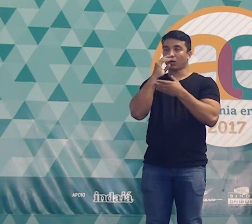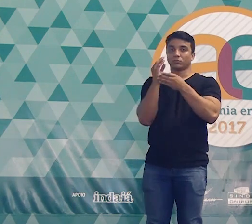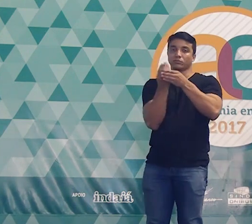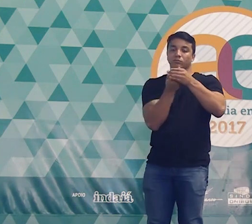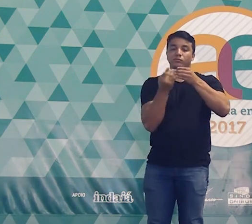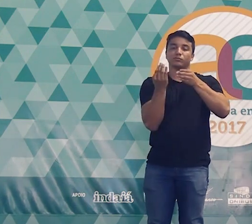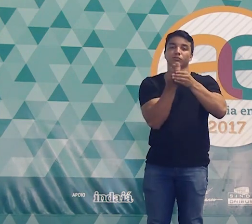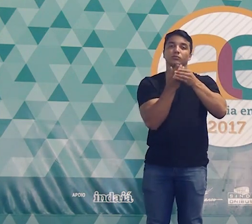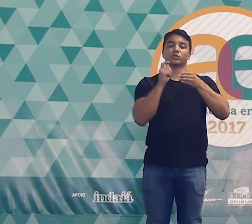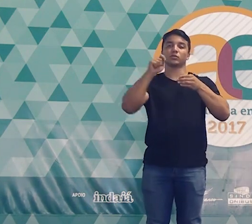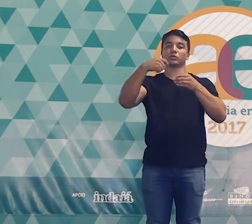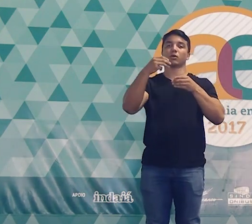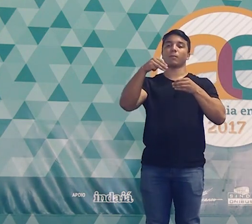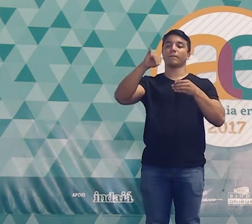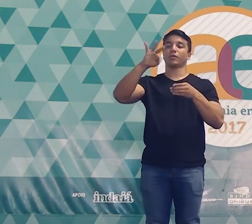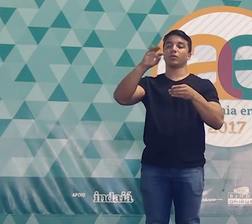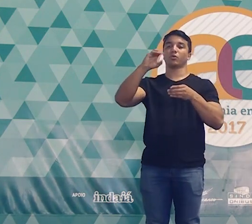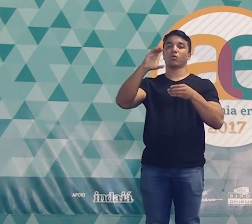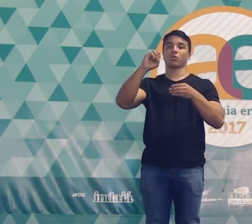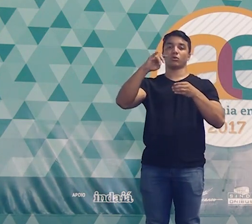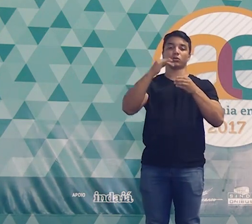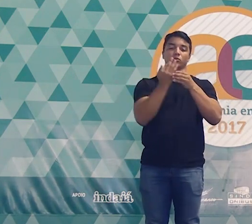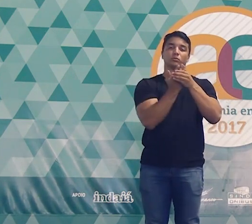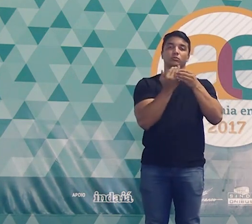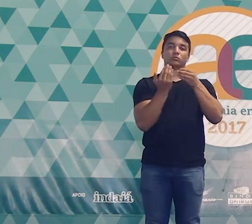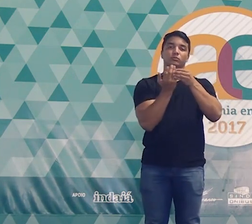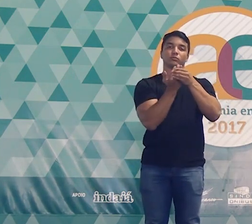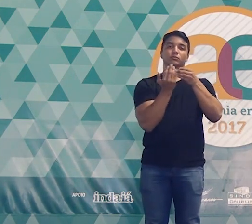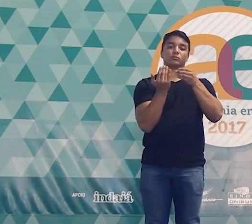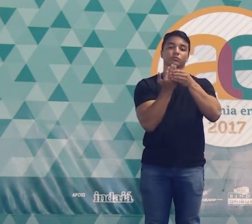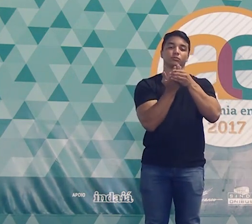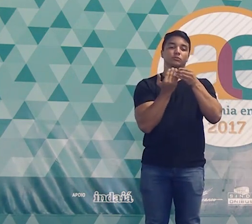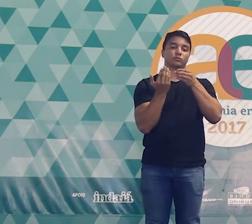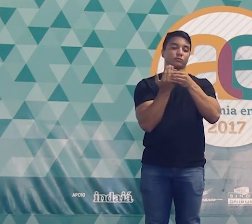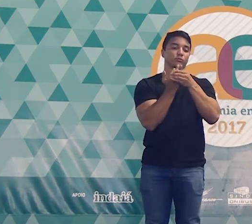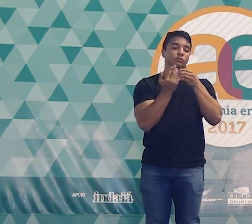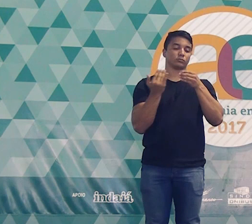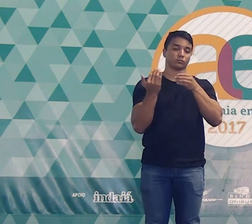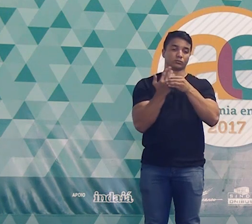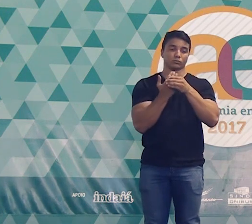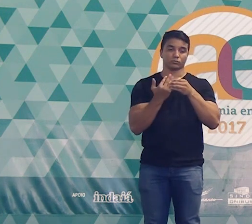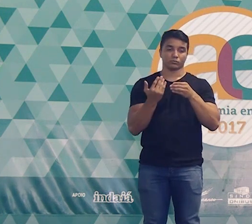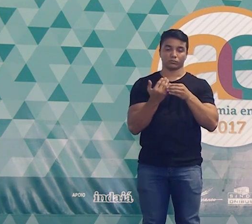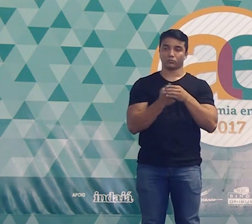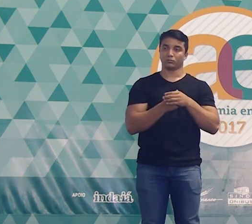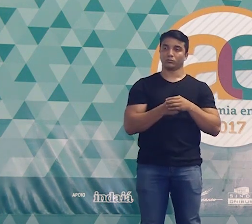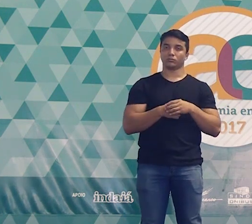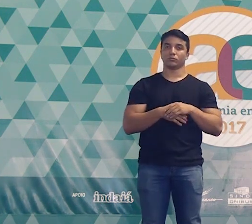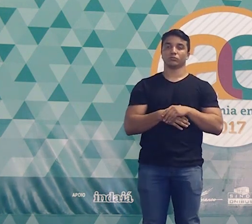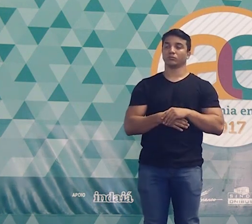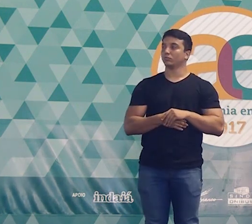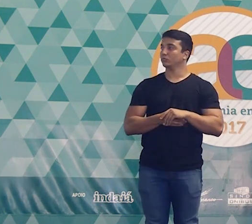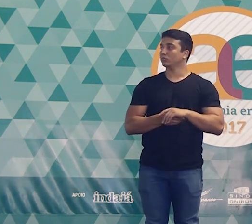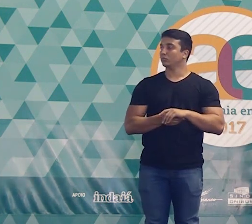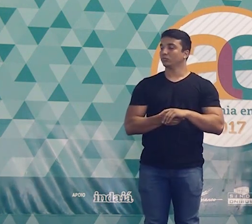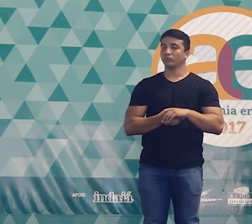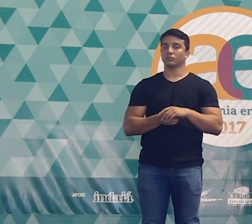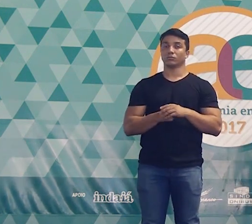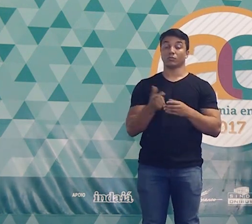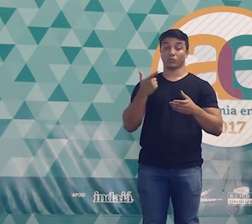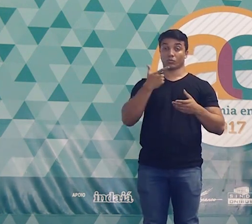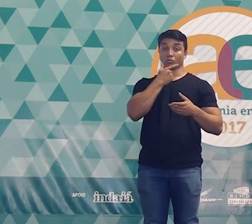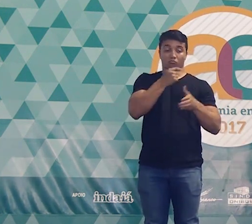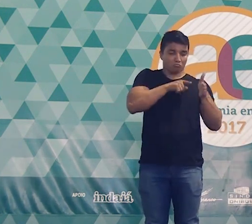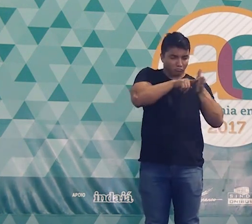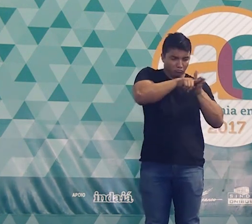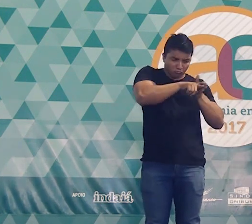fogo, tá? Hidrelétrica, são geralmente a que a gente vê mais para relacionar a mitocôndria. Um